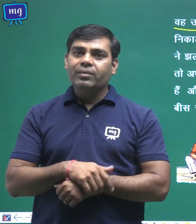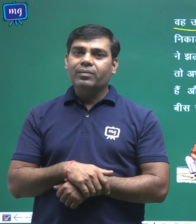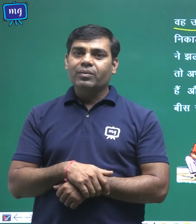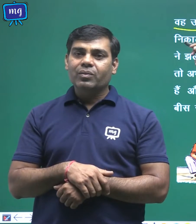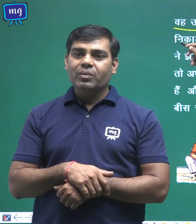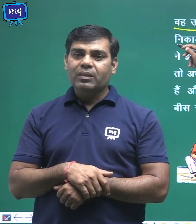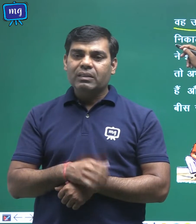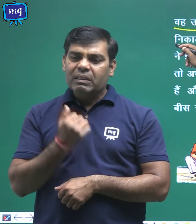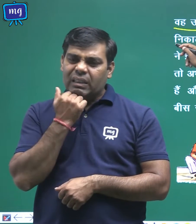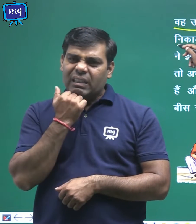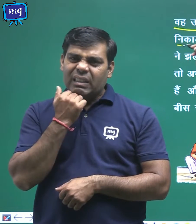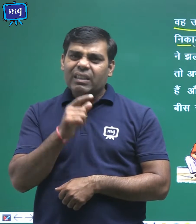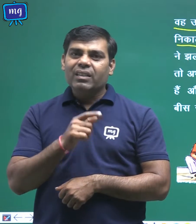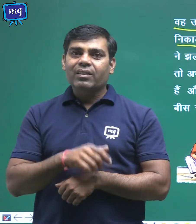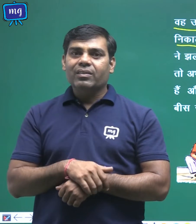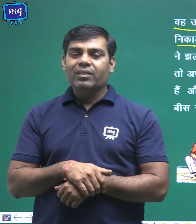दोष